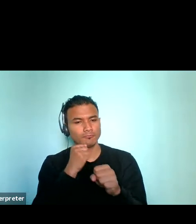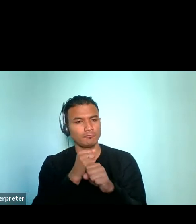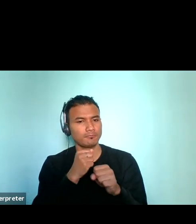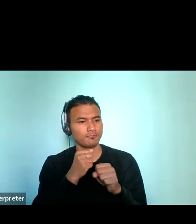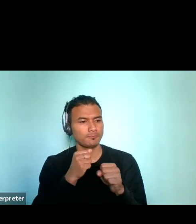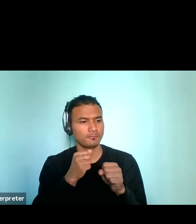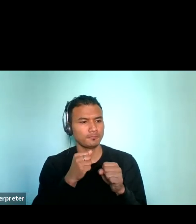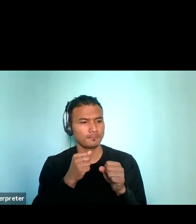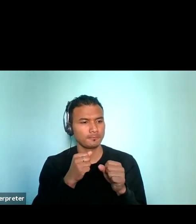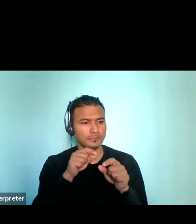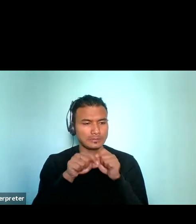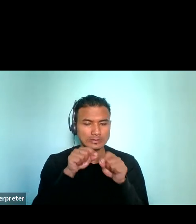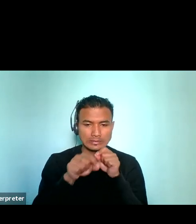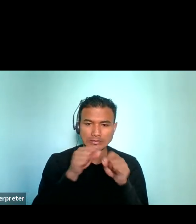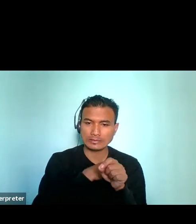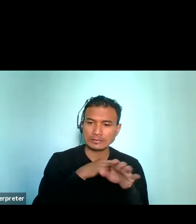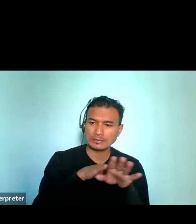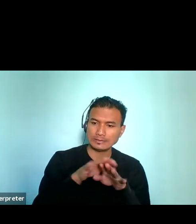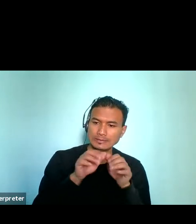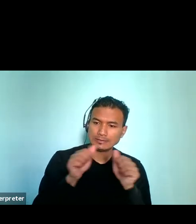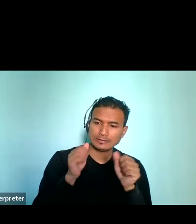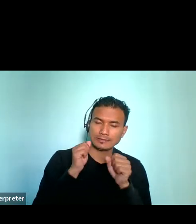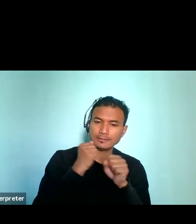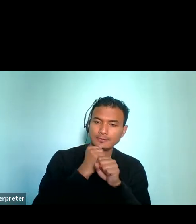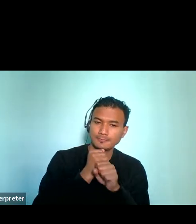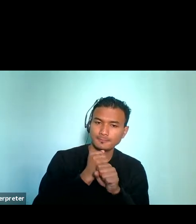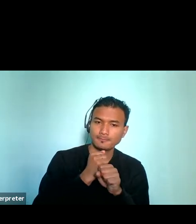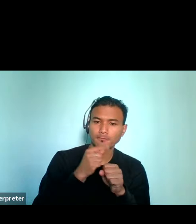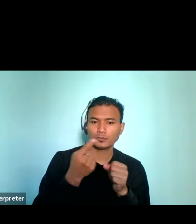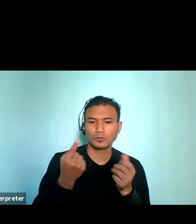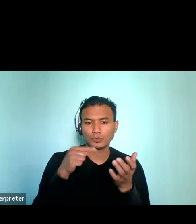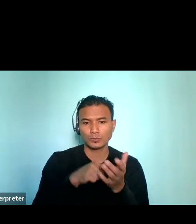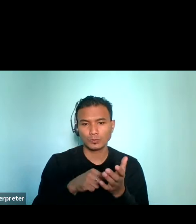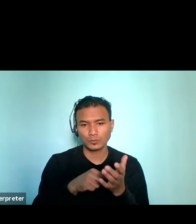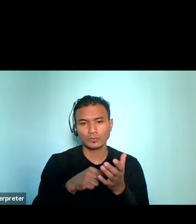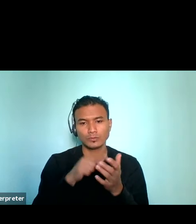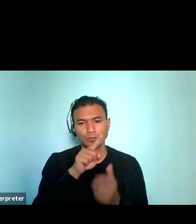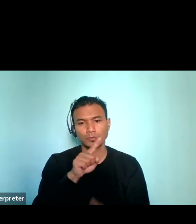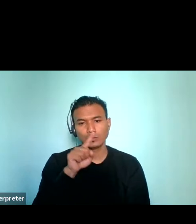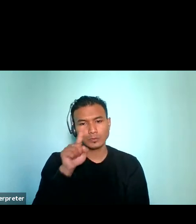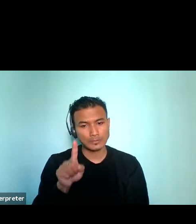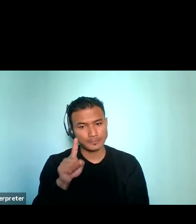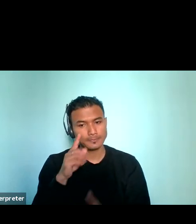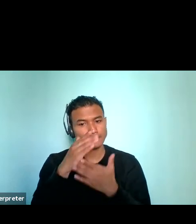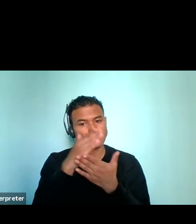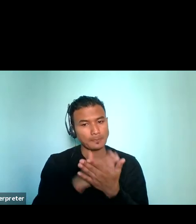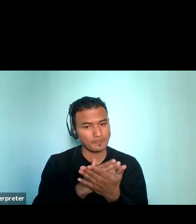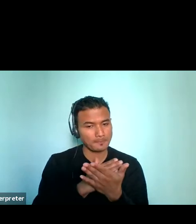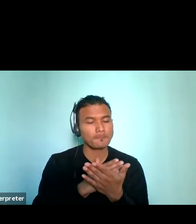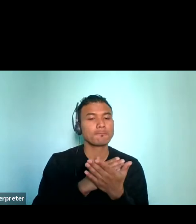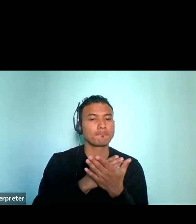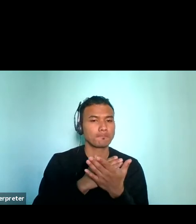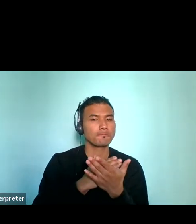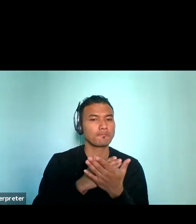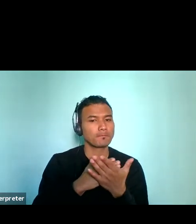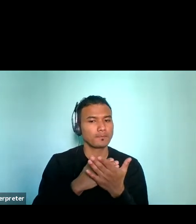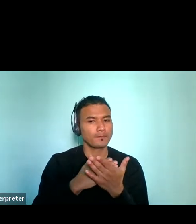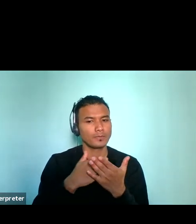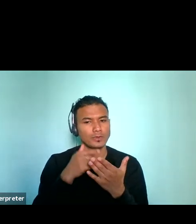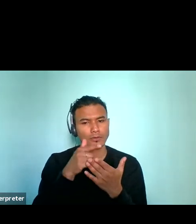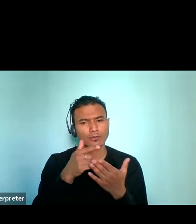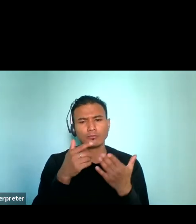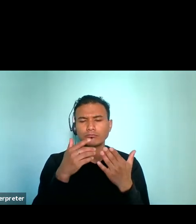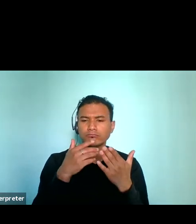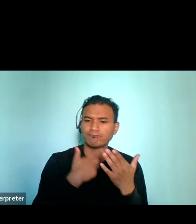misalnya bertemu dengan tokoh-tokoh pejuang di desa, lama-kelamaan menjadi tertarik, dan akhirnya menjadi anggota